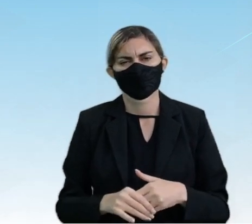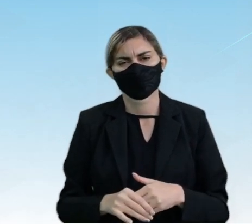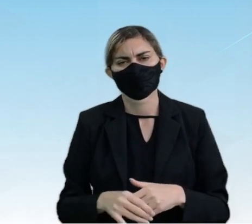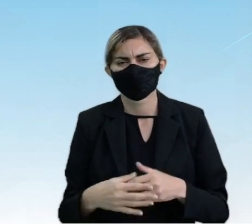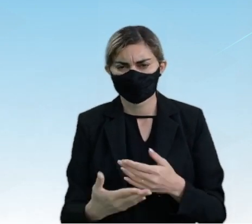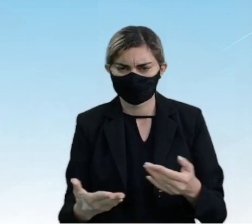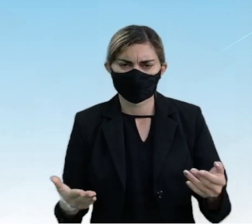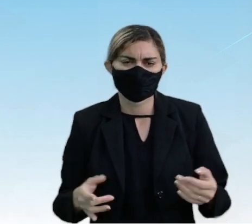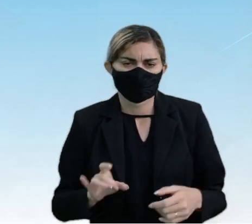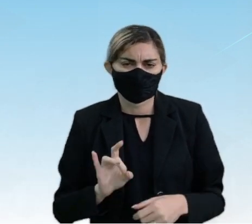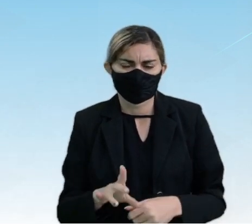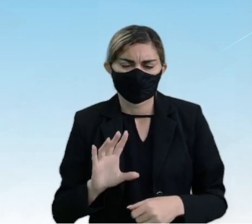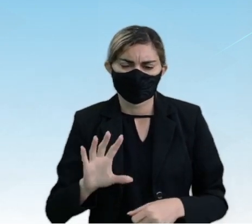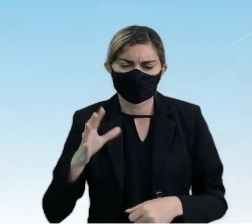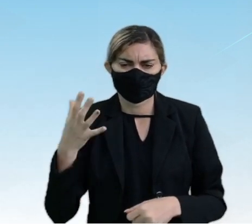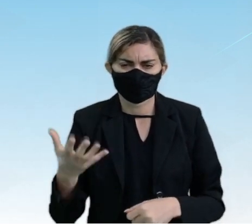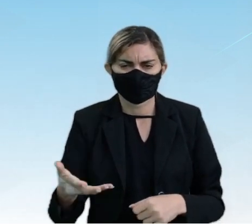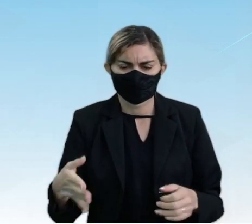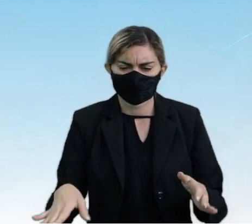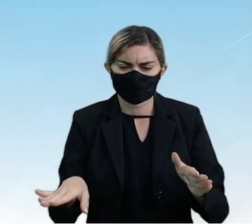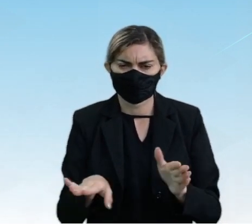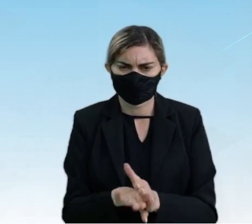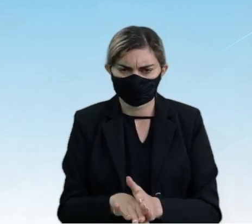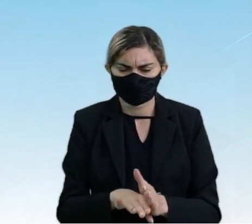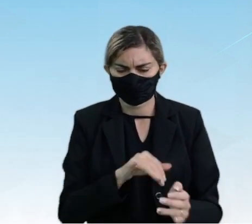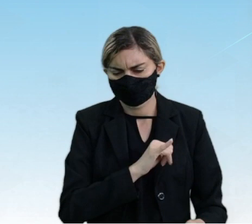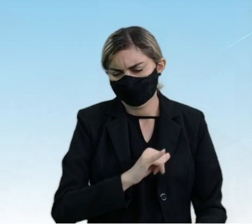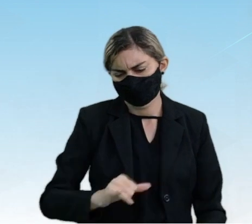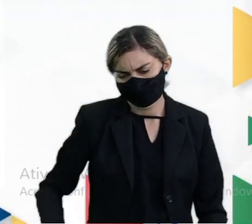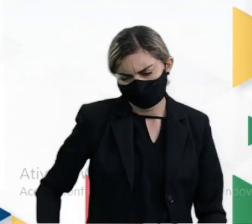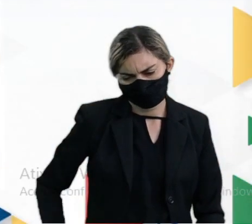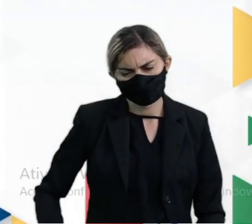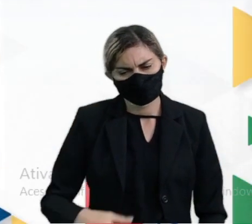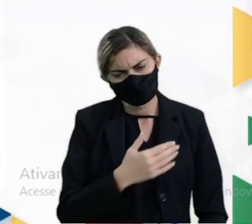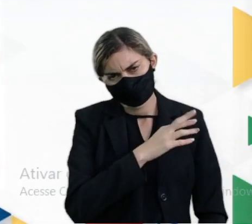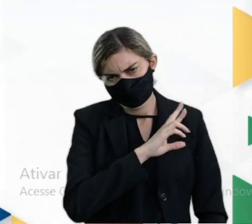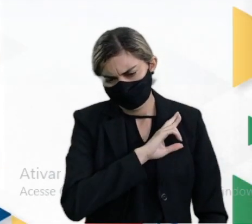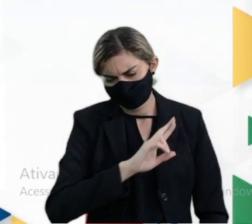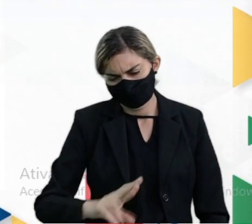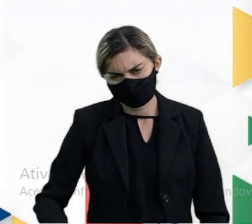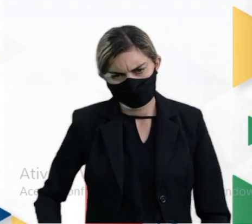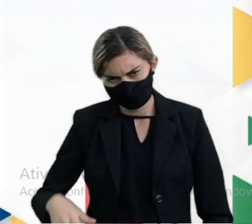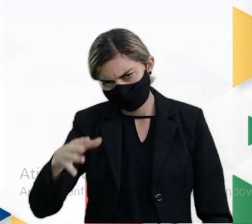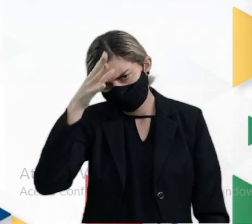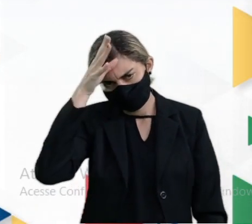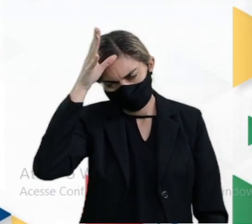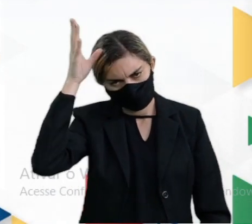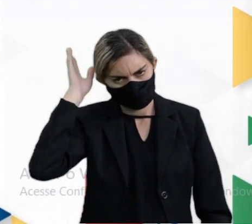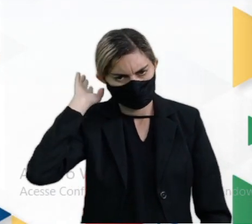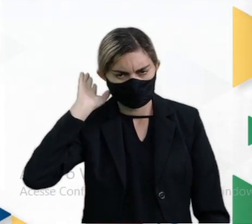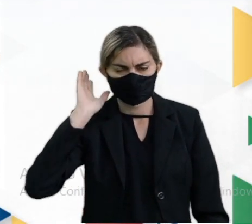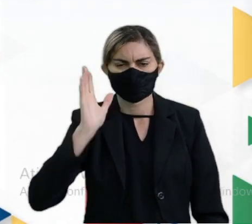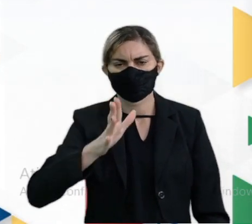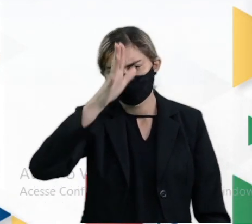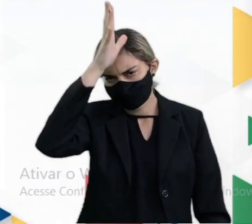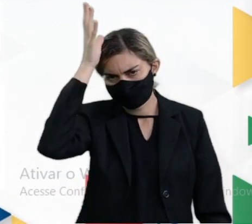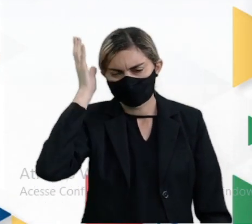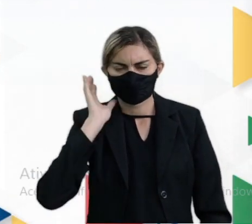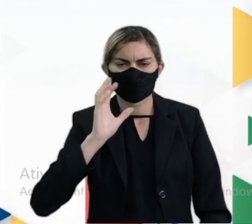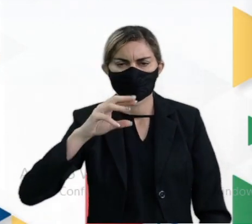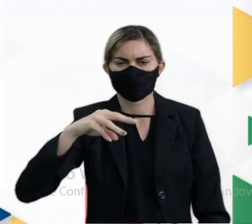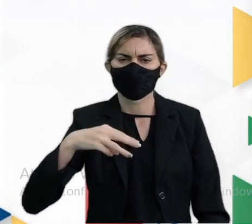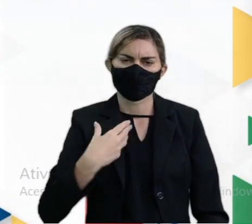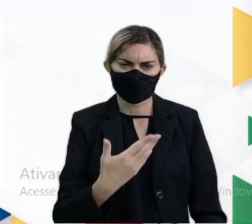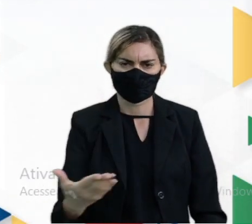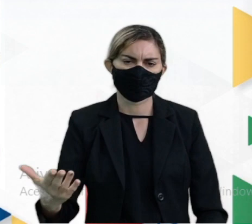E aí só que o que vai acontecer foi que quando chegou o Império Romano, né, e aí Roma tinha uma característica de ser monoteísta,